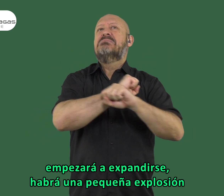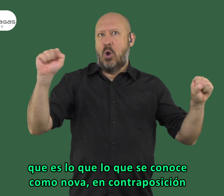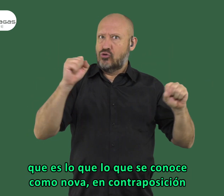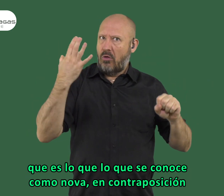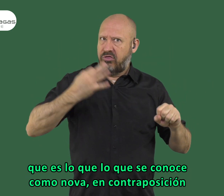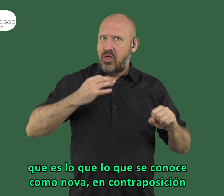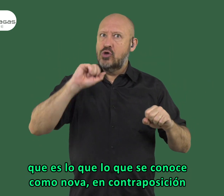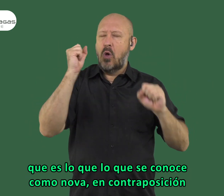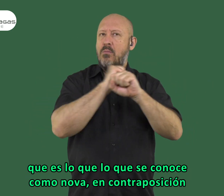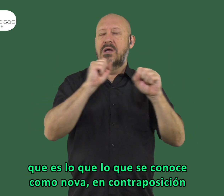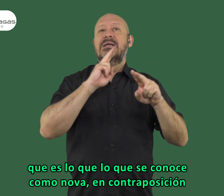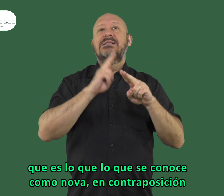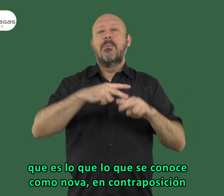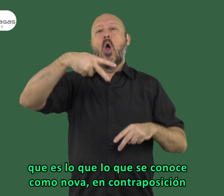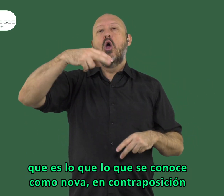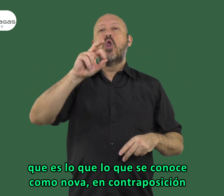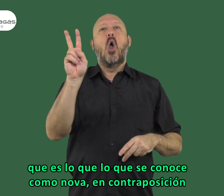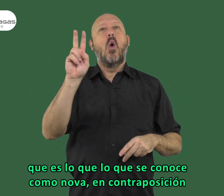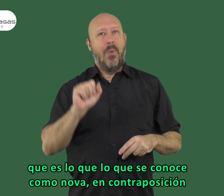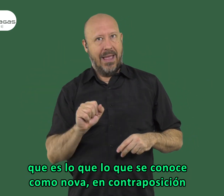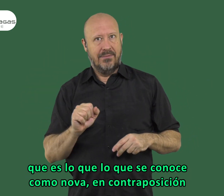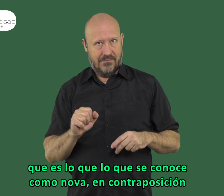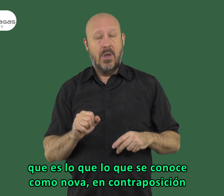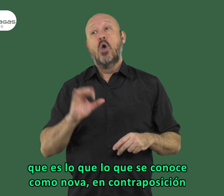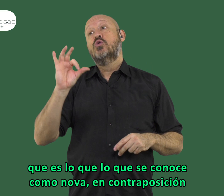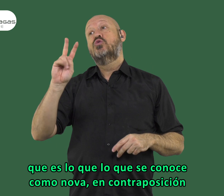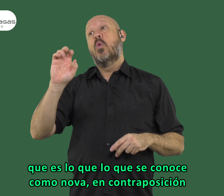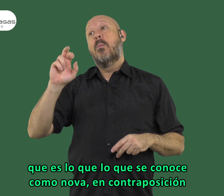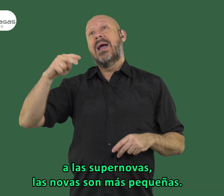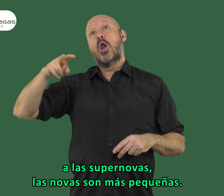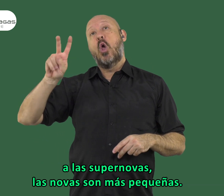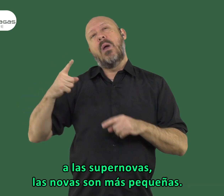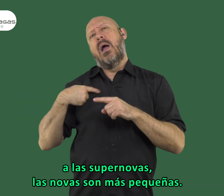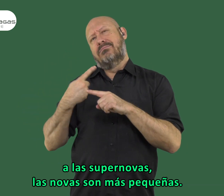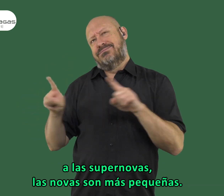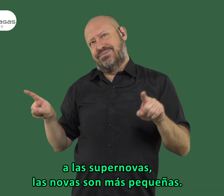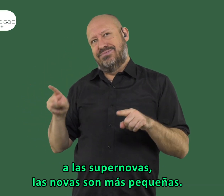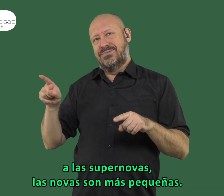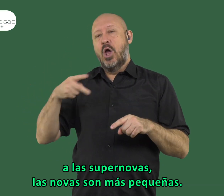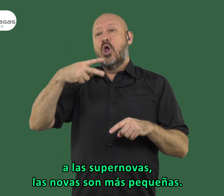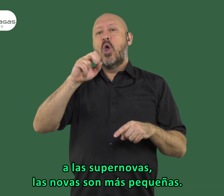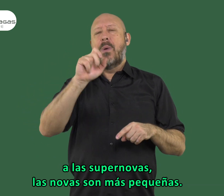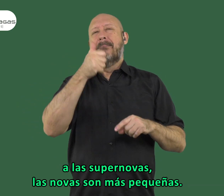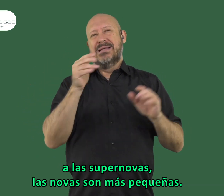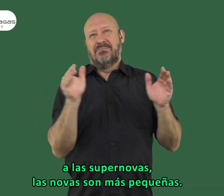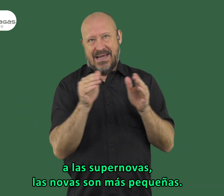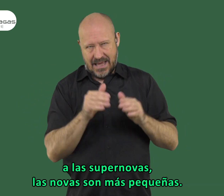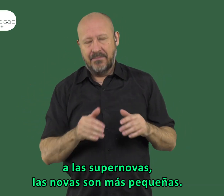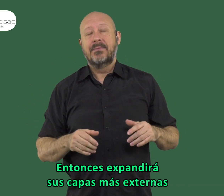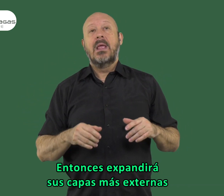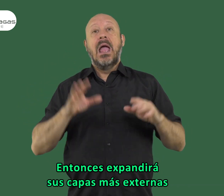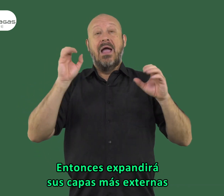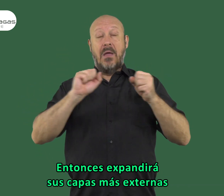explosión, que es lo que se conoce como nova, en contraposición a las supernovas, que son las novas son más